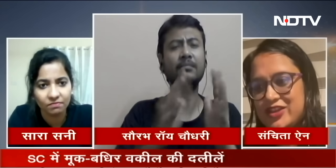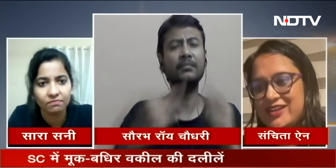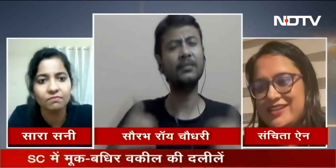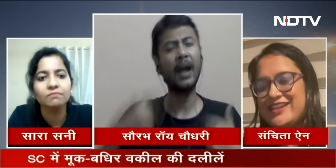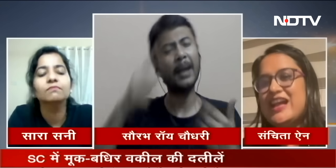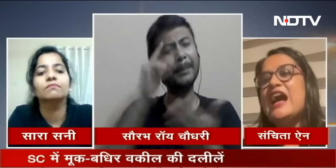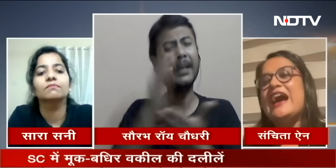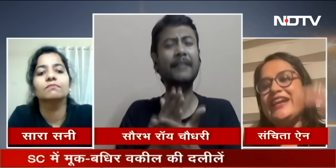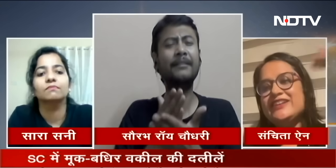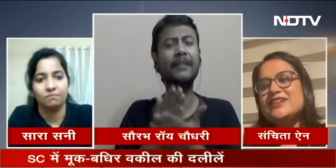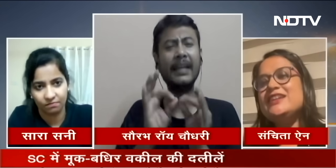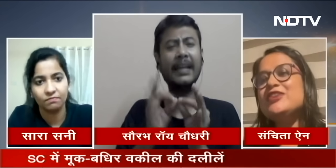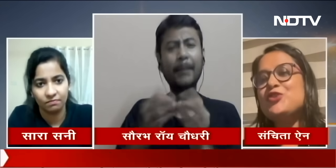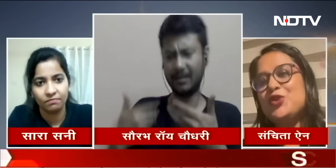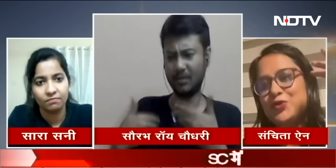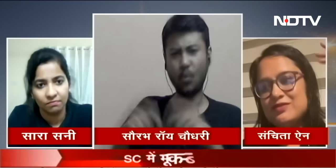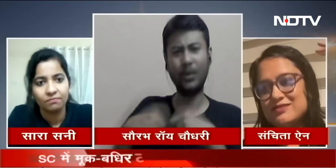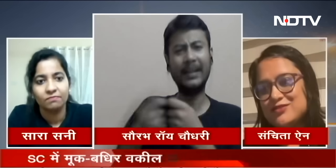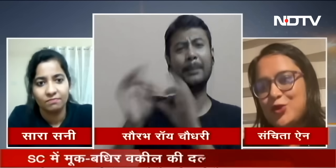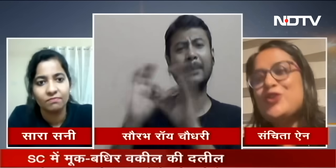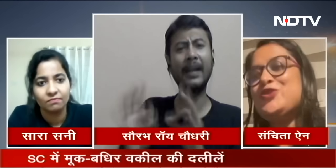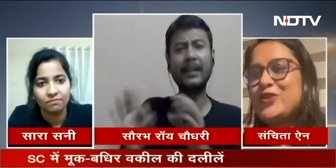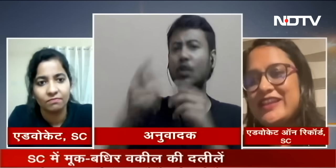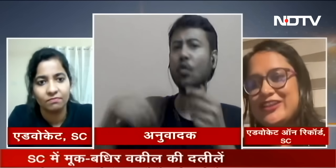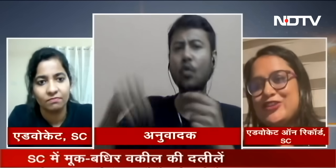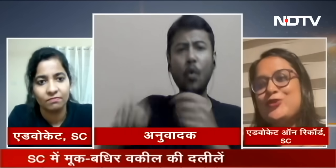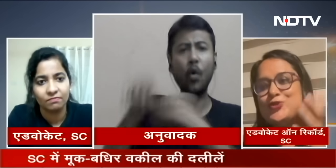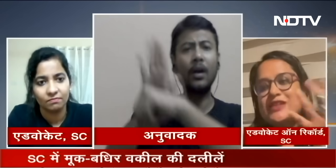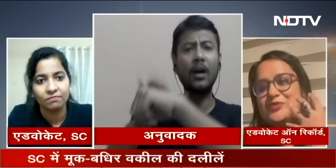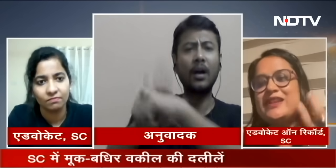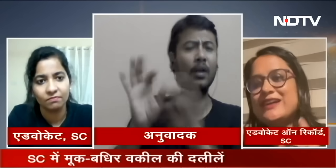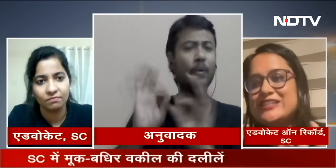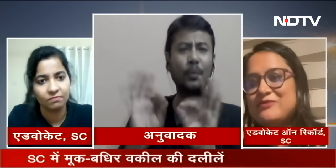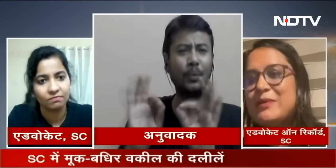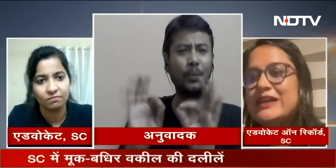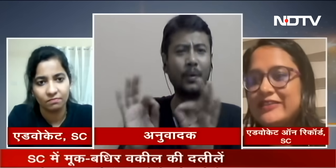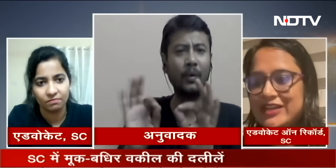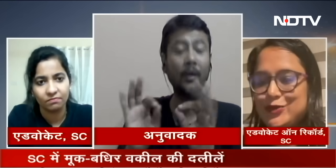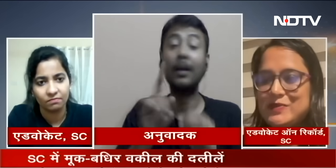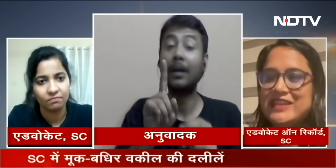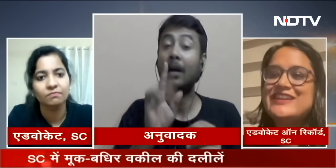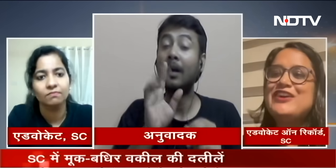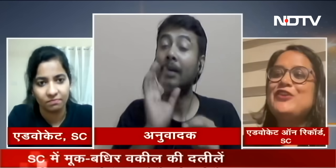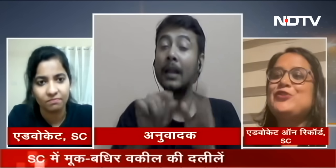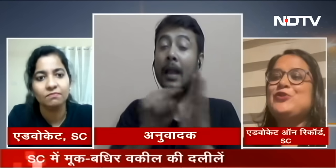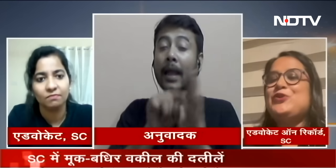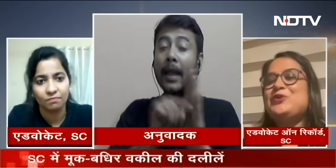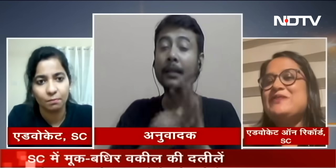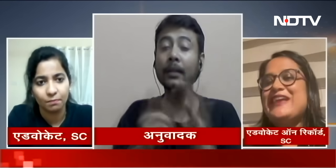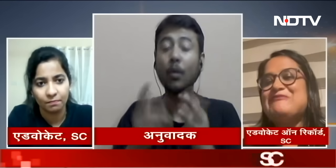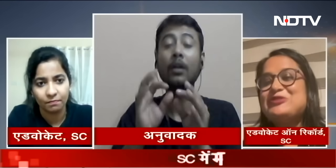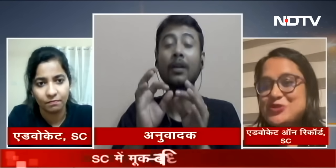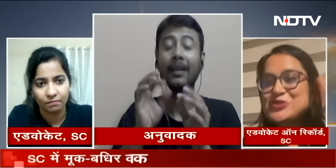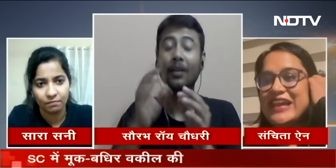हम लेके जा रहे थे। आइडियली तो कोर्ट को देना चाहिए, उनको सच में लगा कि शायद मैं मांगने वाली हूँ।